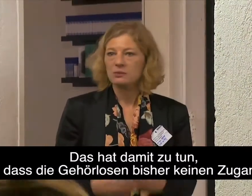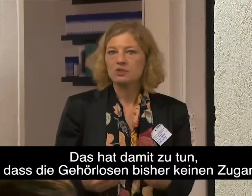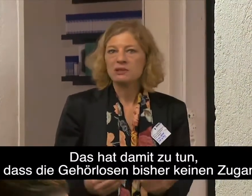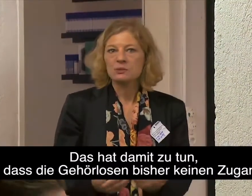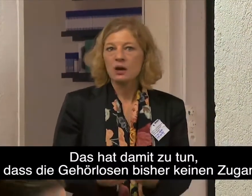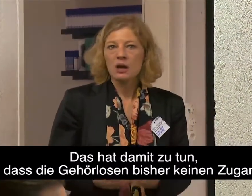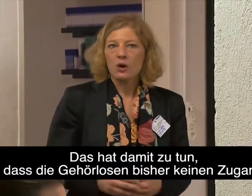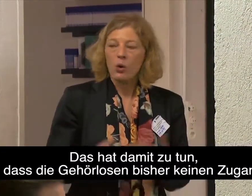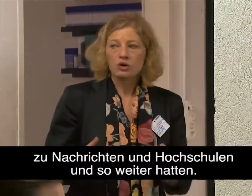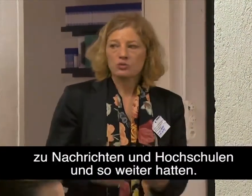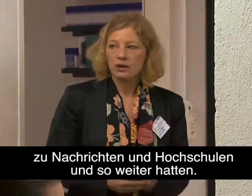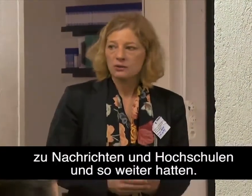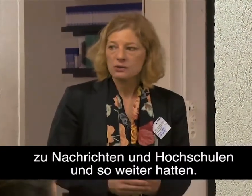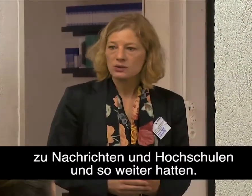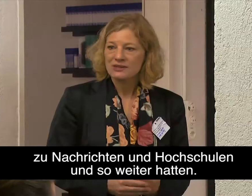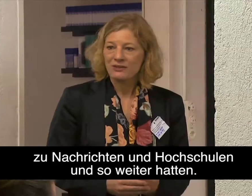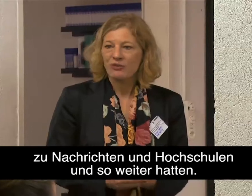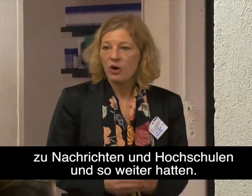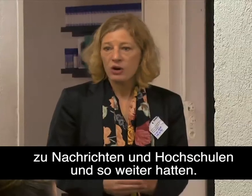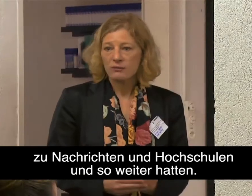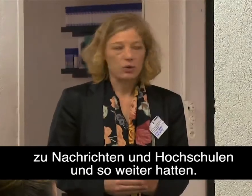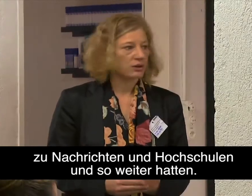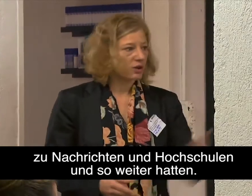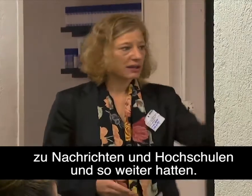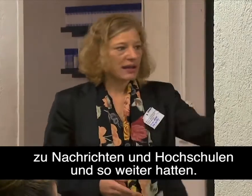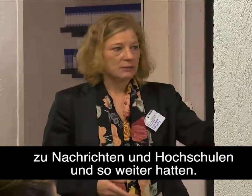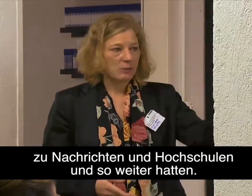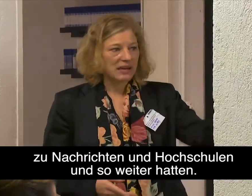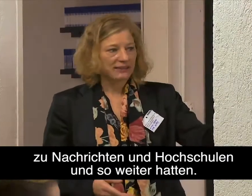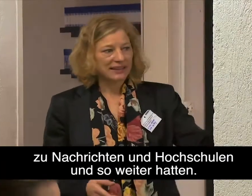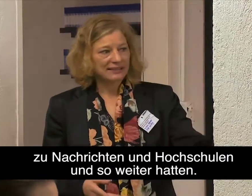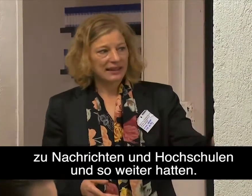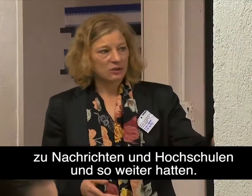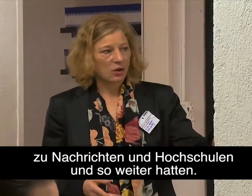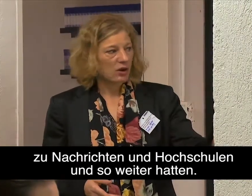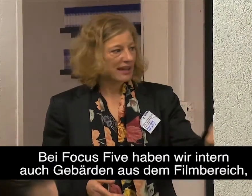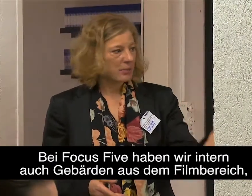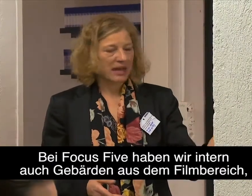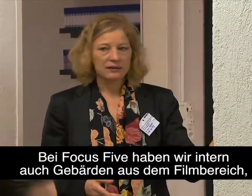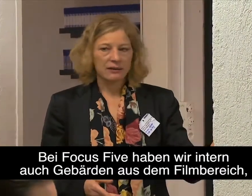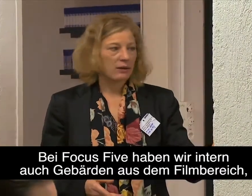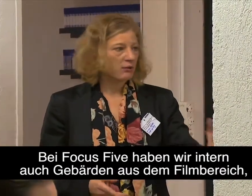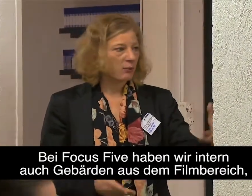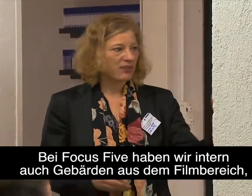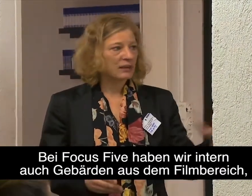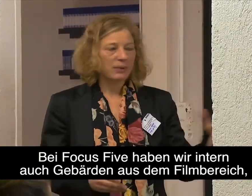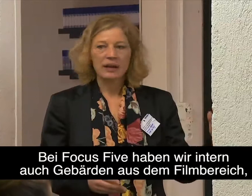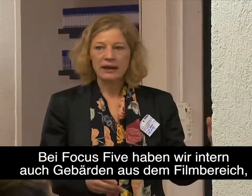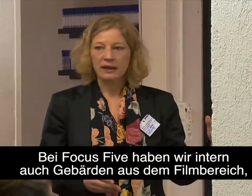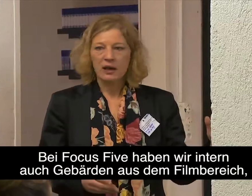zum Beispiel zu Hochschulen und so, dass es auch Fachwörter nicht gibt. Wir haben intern da Gebärden vom Filmbereich,